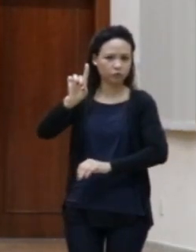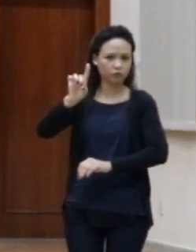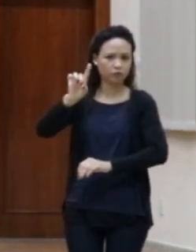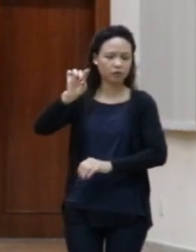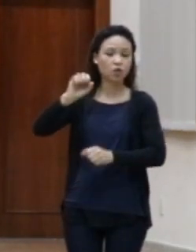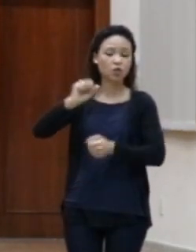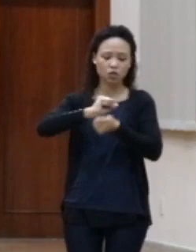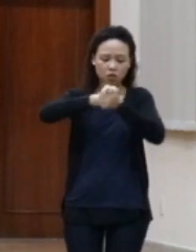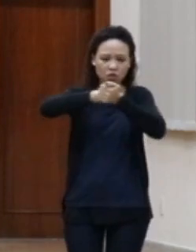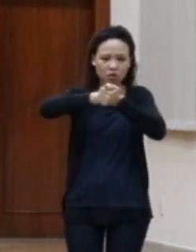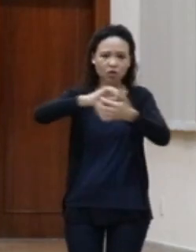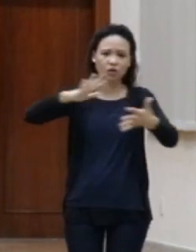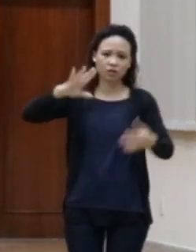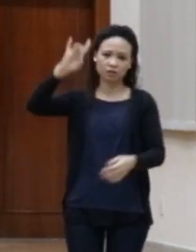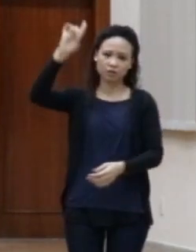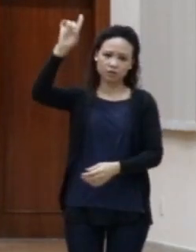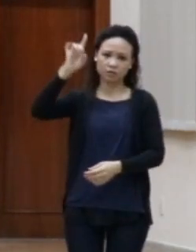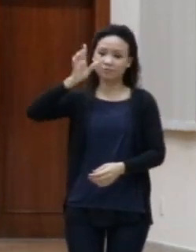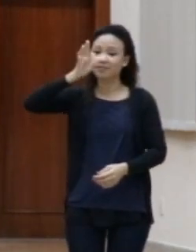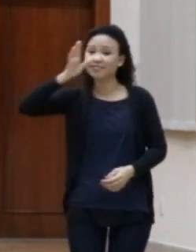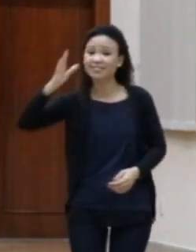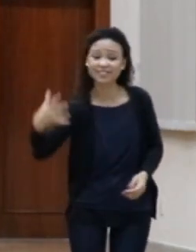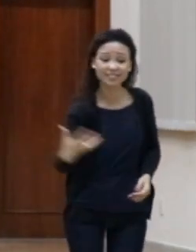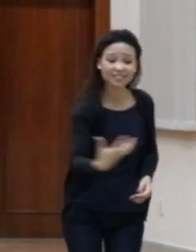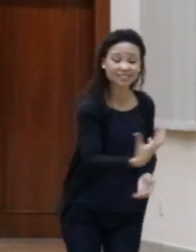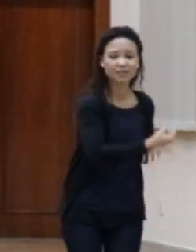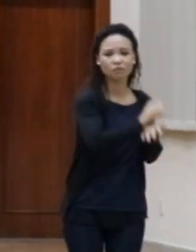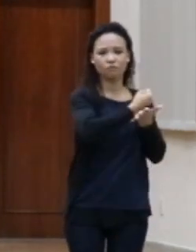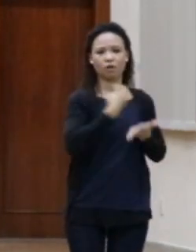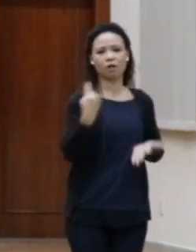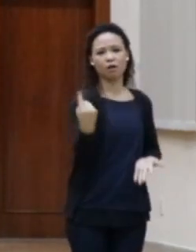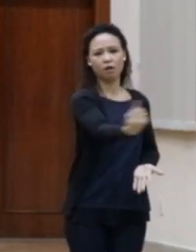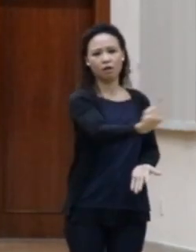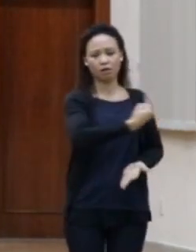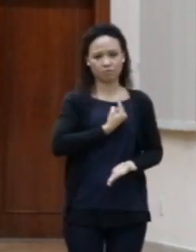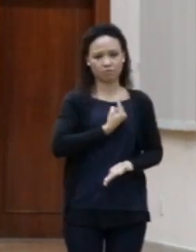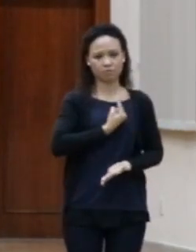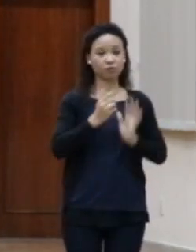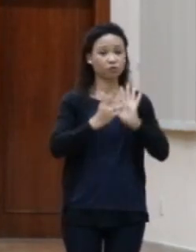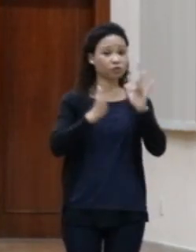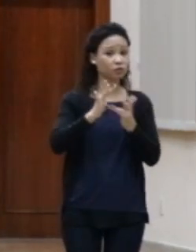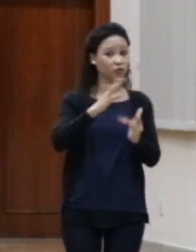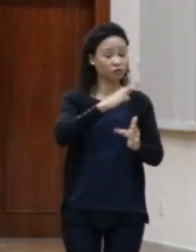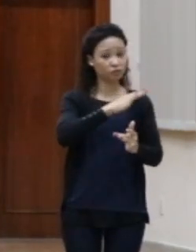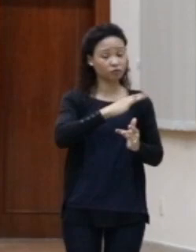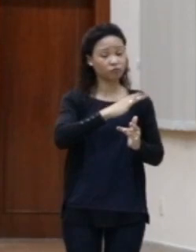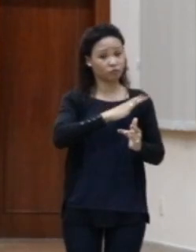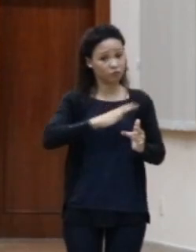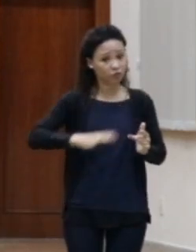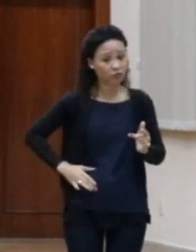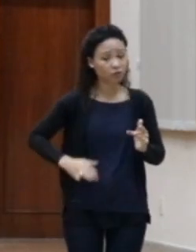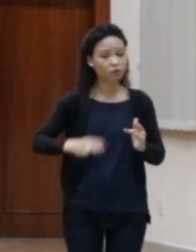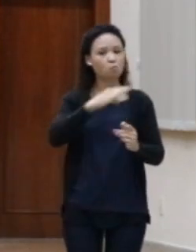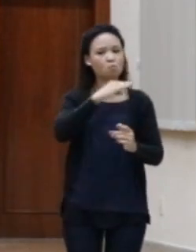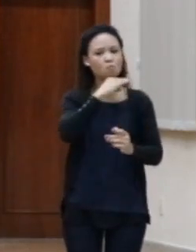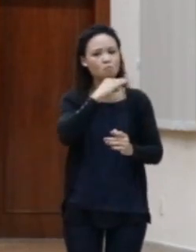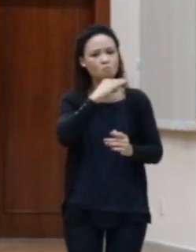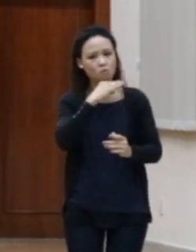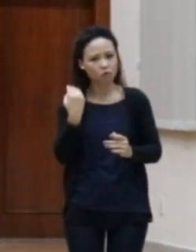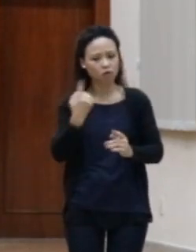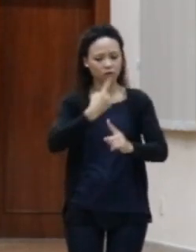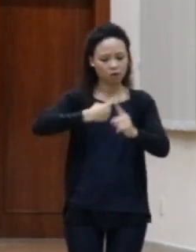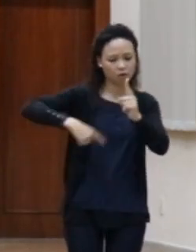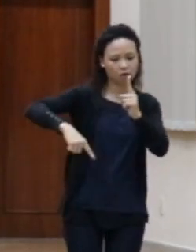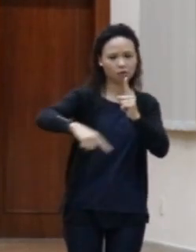nossa salvação. Jesus Cristo sofreu e morreu para que a glória das obras poderosas